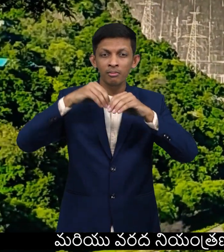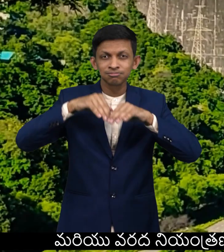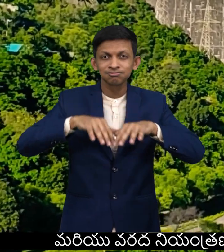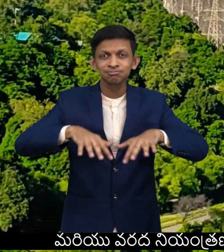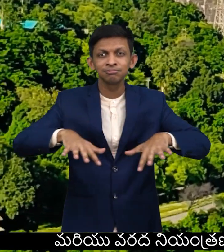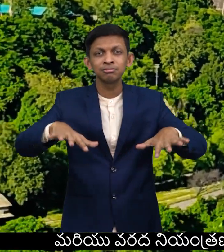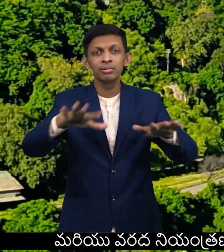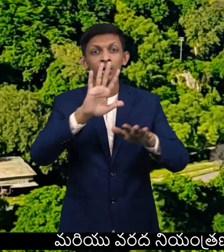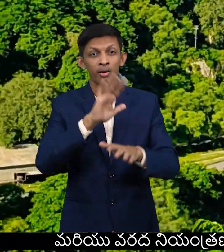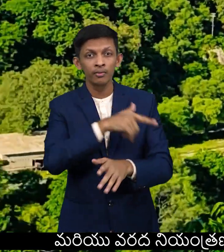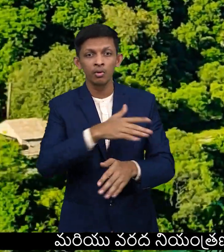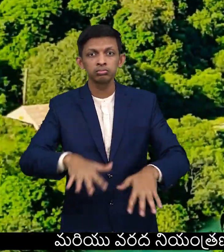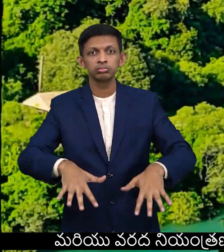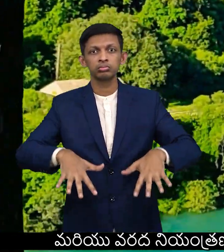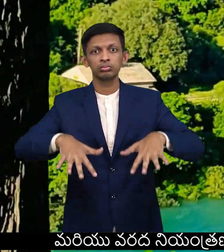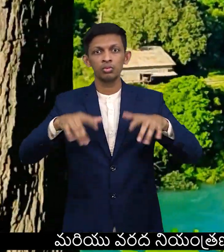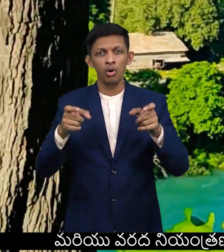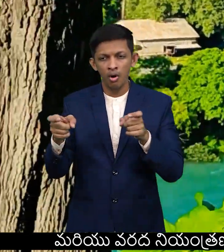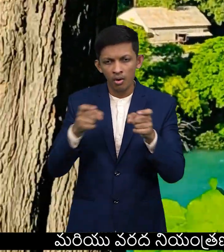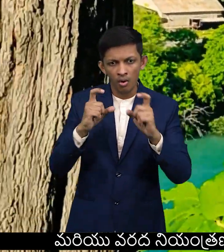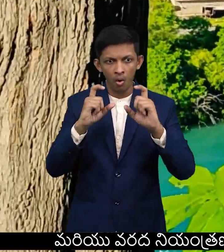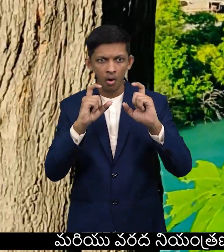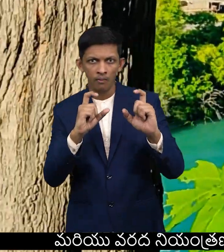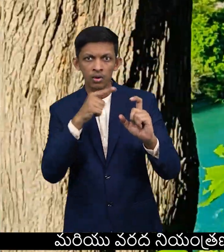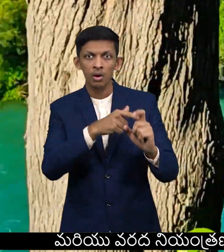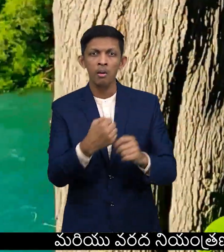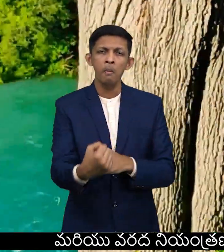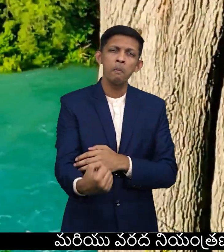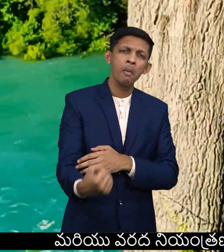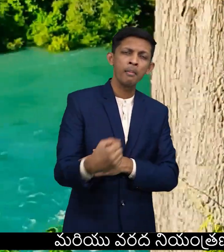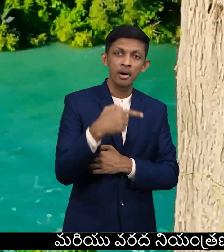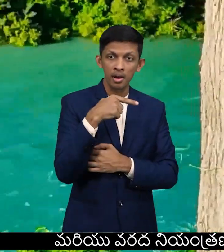వరద నియంత్రణ సామర్థ్యాలు ఉన్నప్పటికీ ఇది చెట్లు, పొలాలు